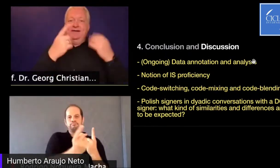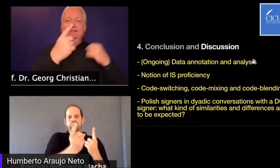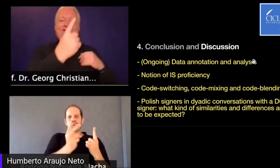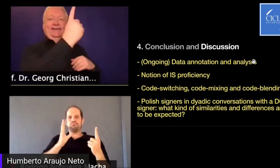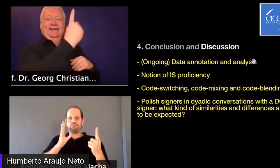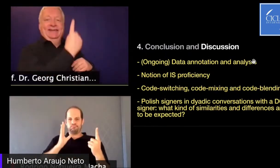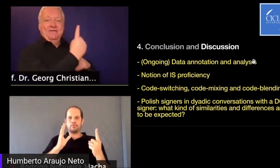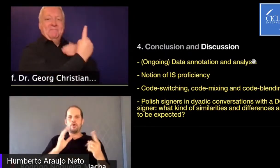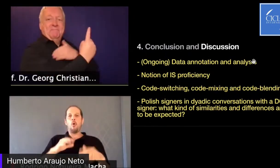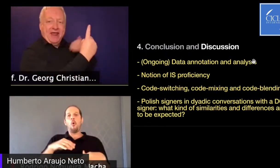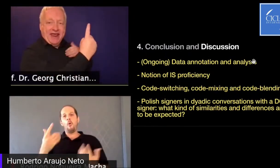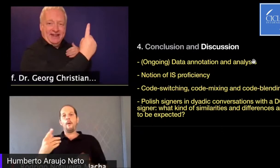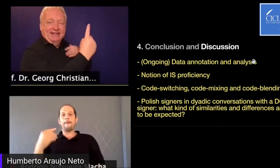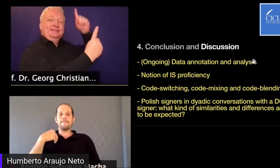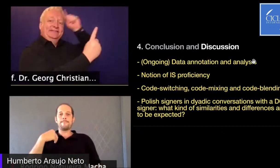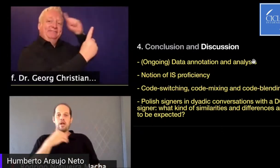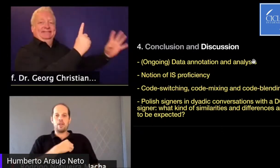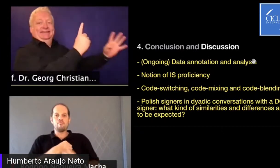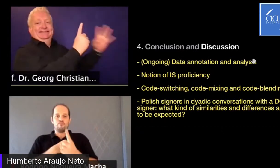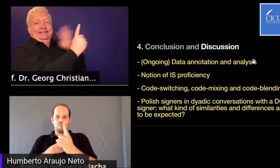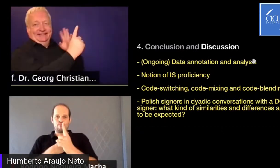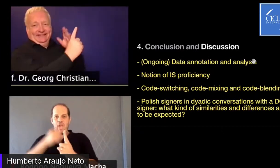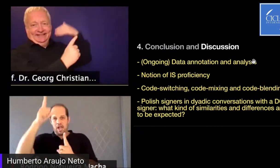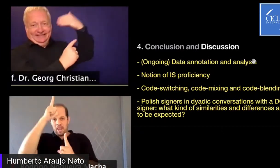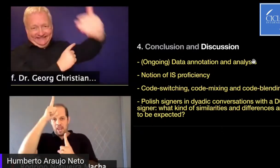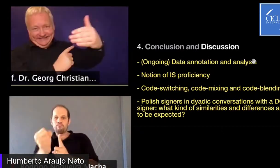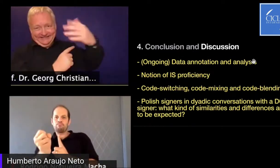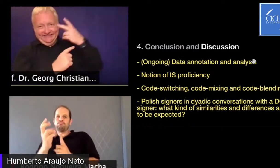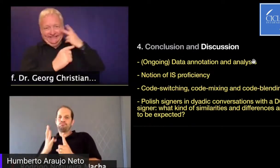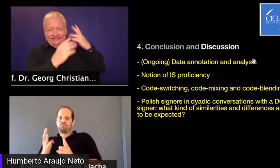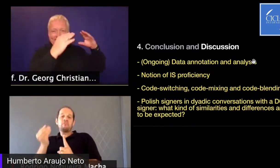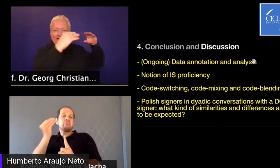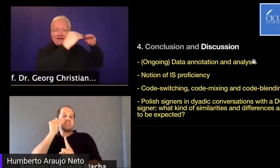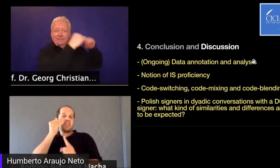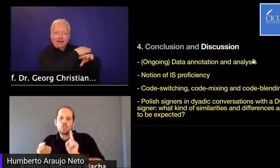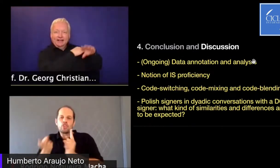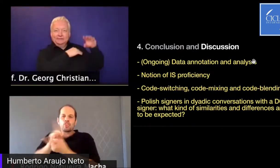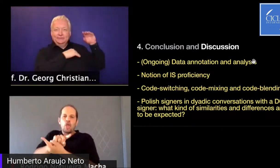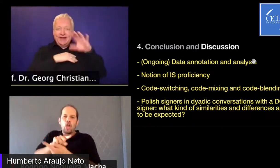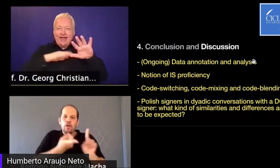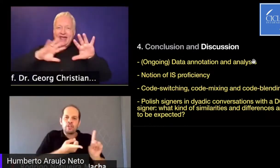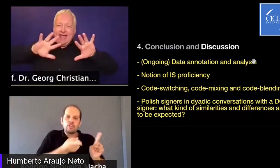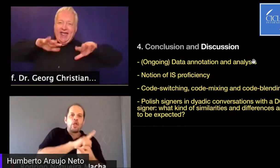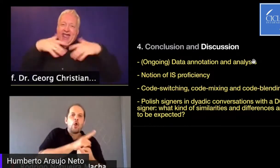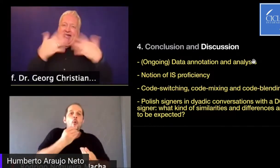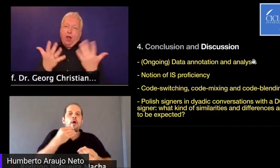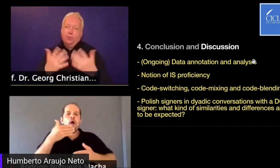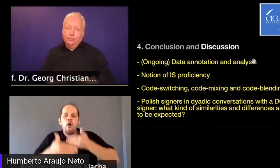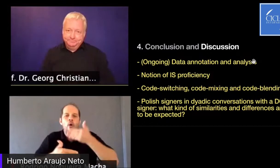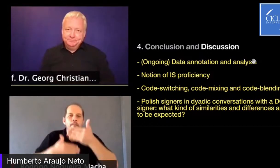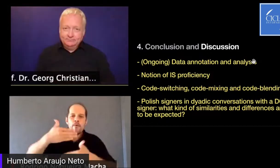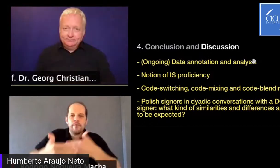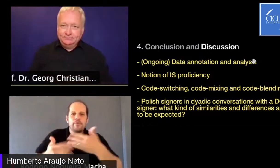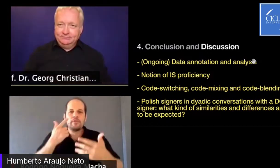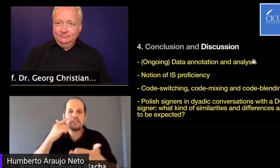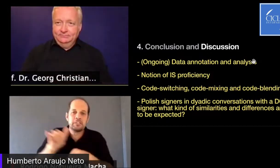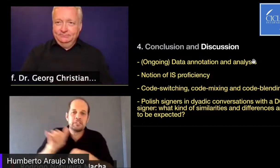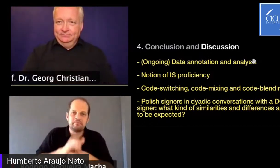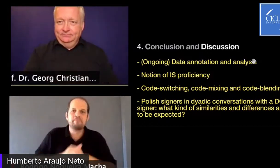Nós fizemos esse estudo considerando um sujeito alemão e vários sujeitos brasileiros. A gente pretende fazer o